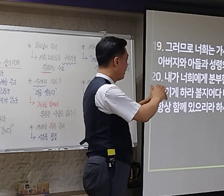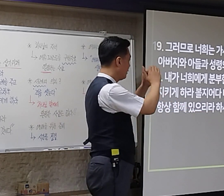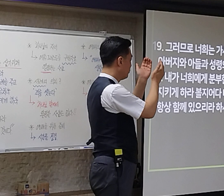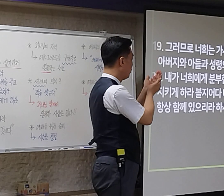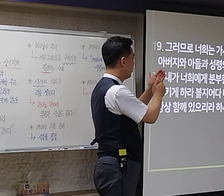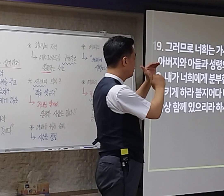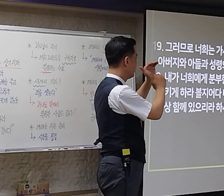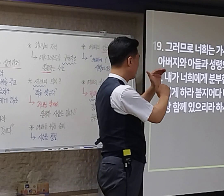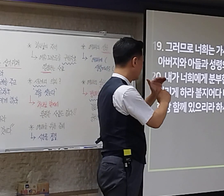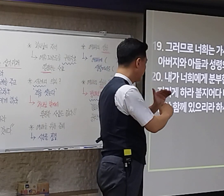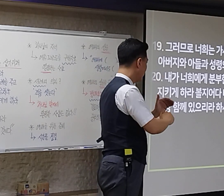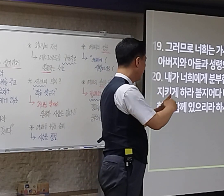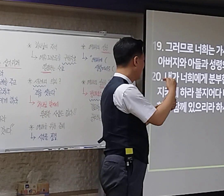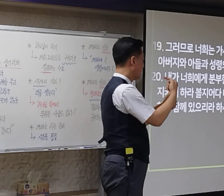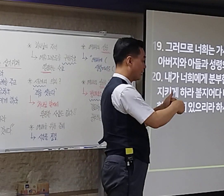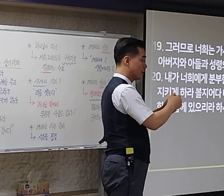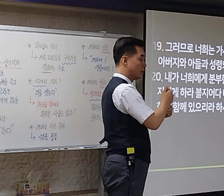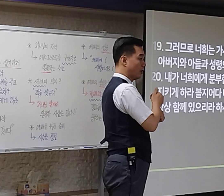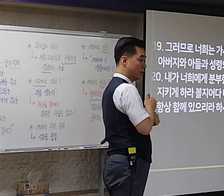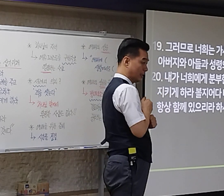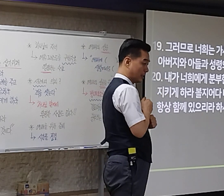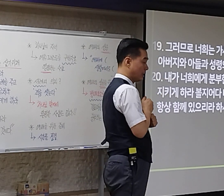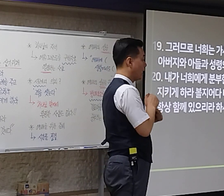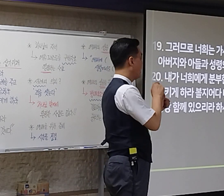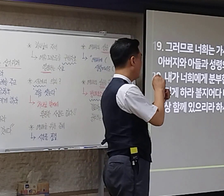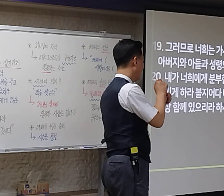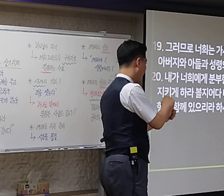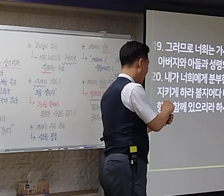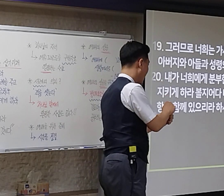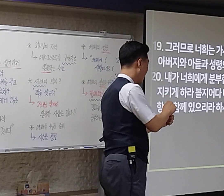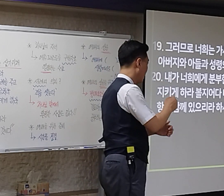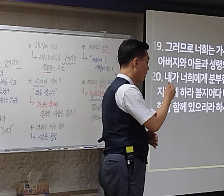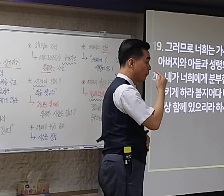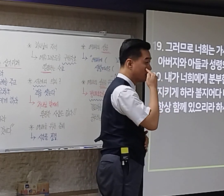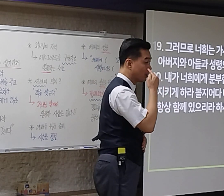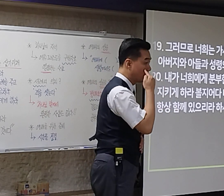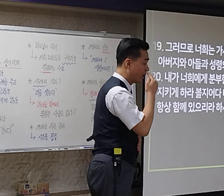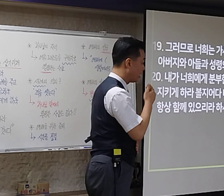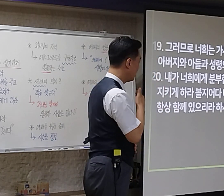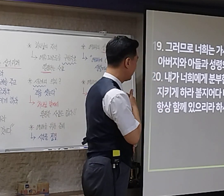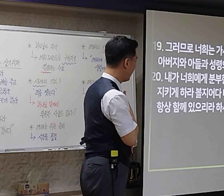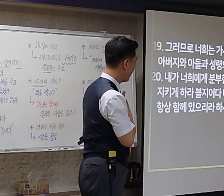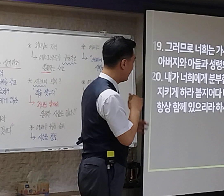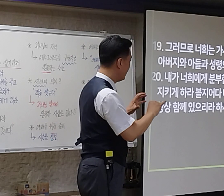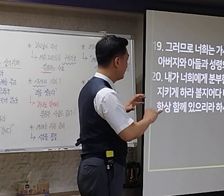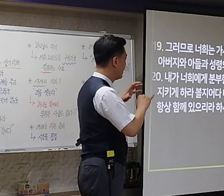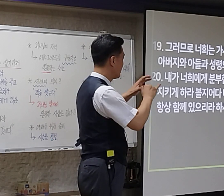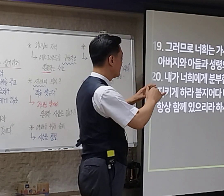분부한 모든 것을 가르쳐 지키게 하라. 볼지어다 내가